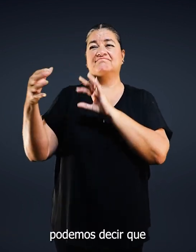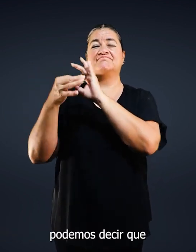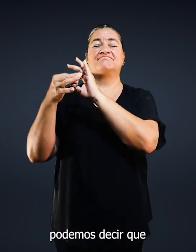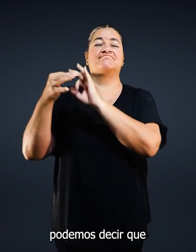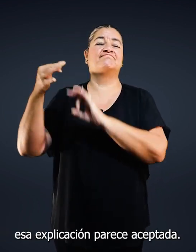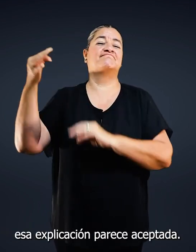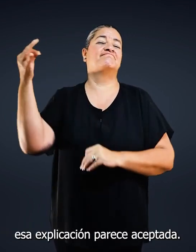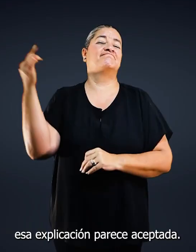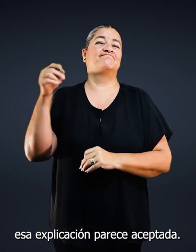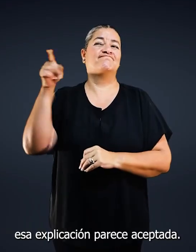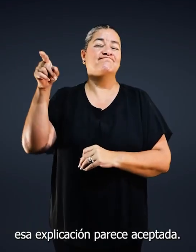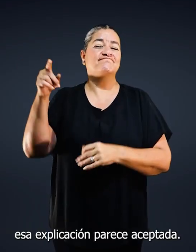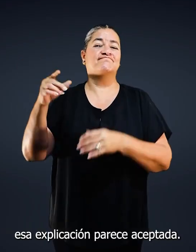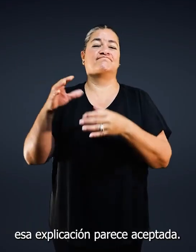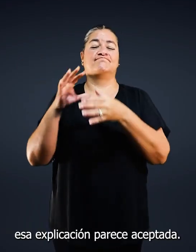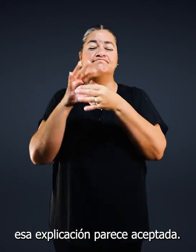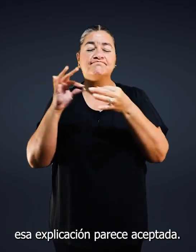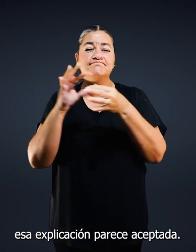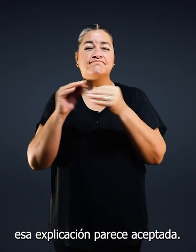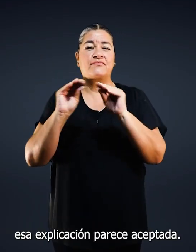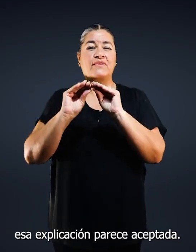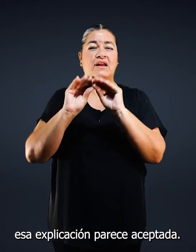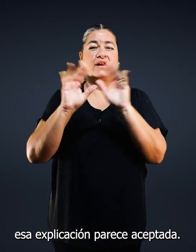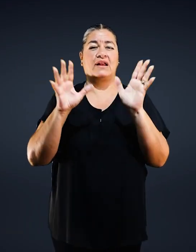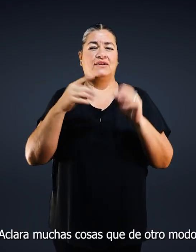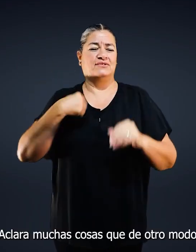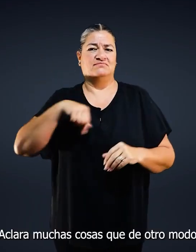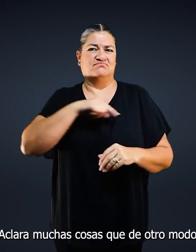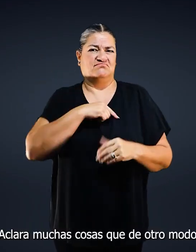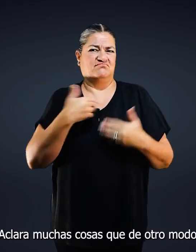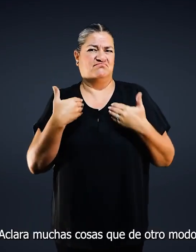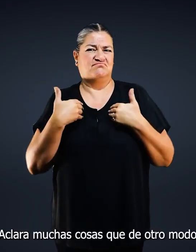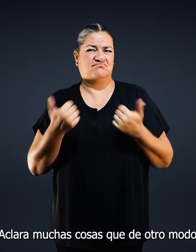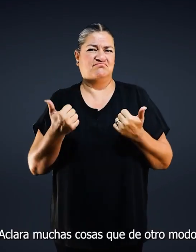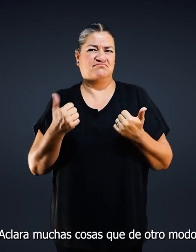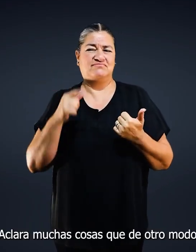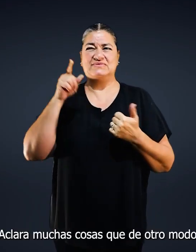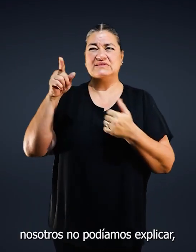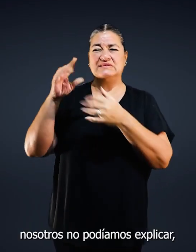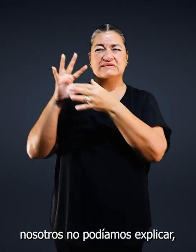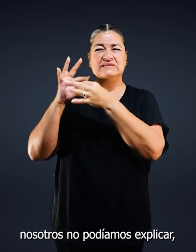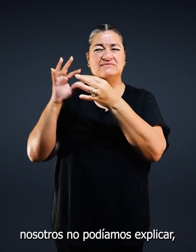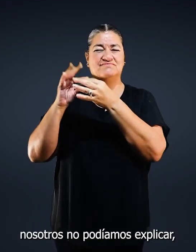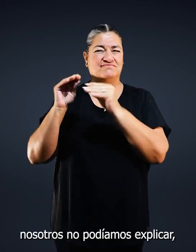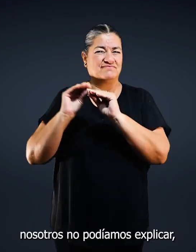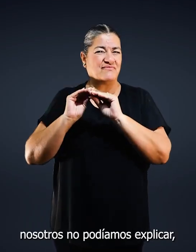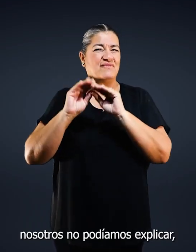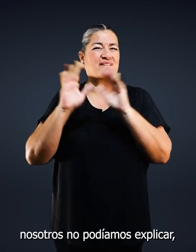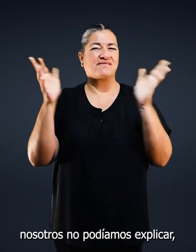Podemos decir que esa explicación parece aceptada. Aclara muchas cosas que de otro modo nosotros no podíamos explicar.